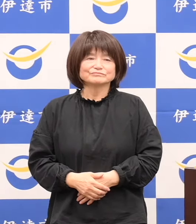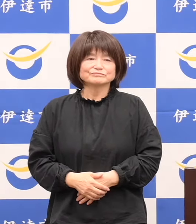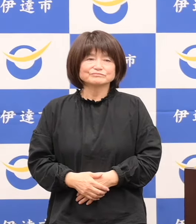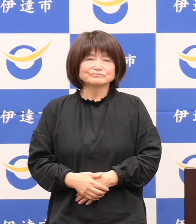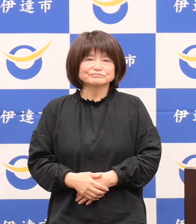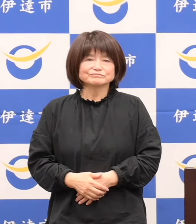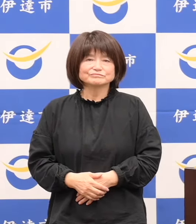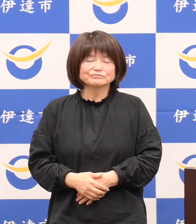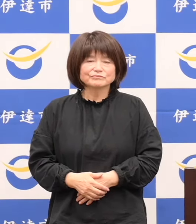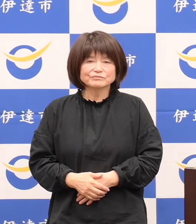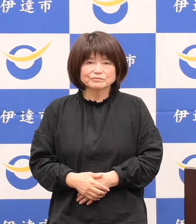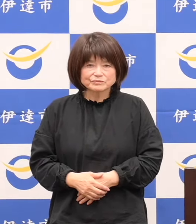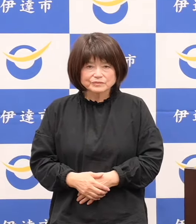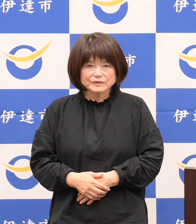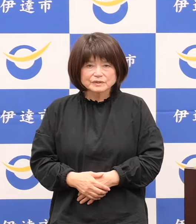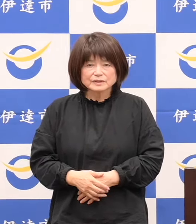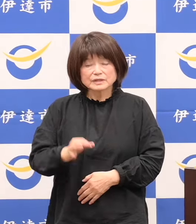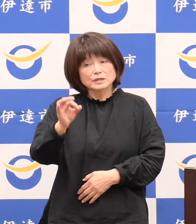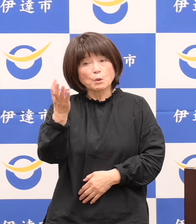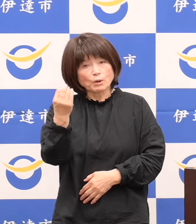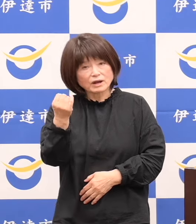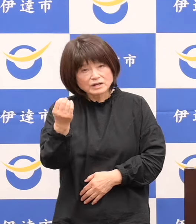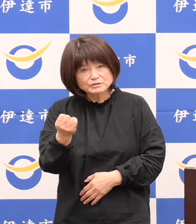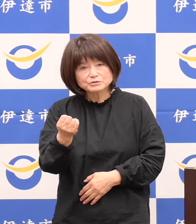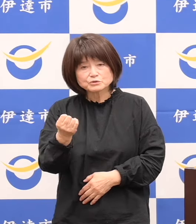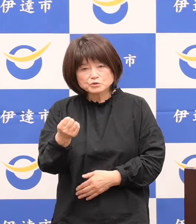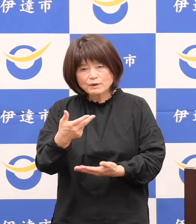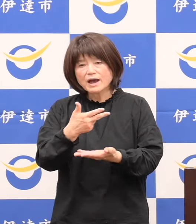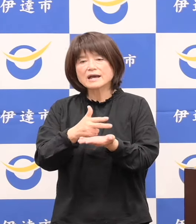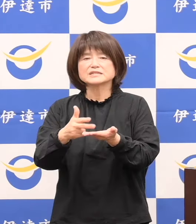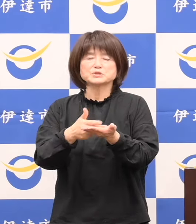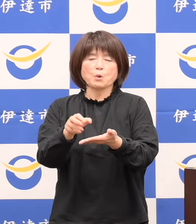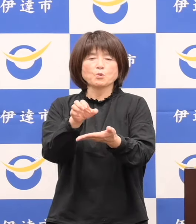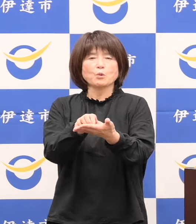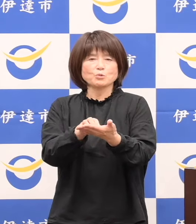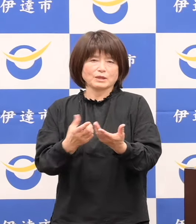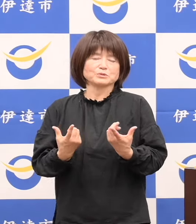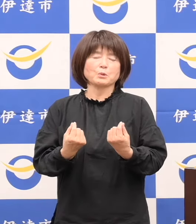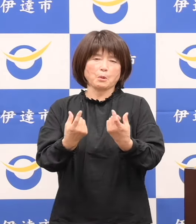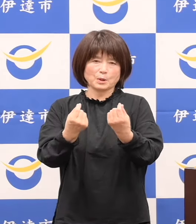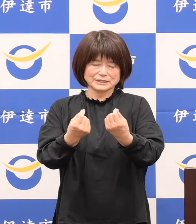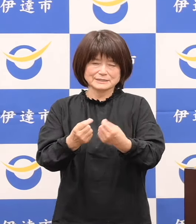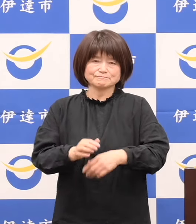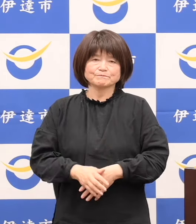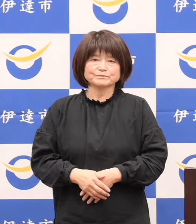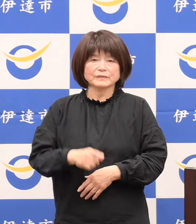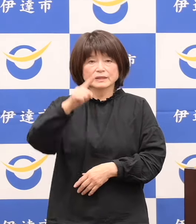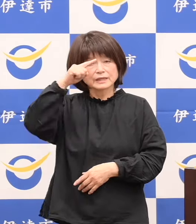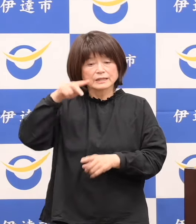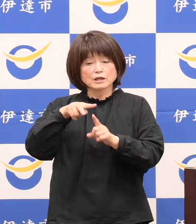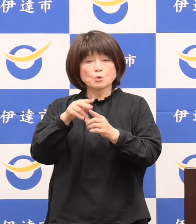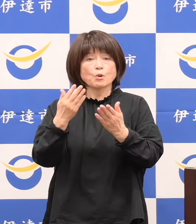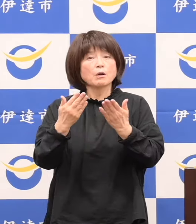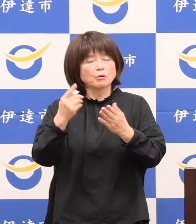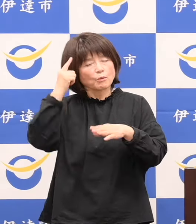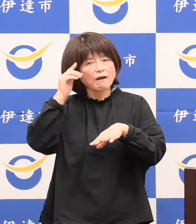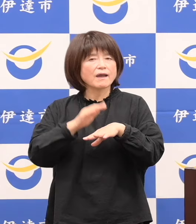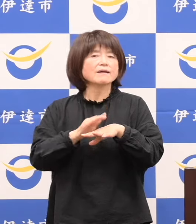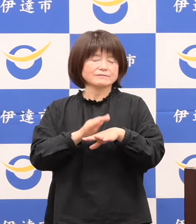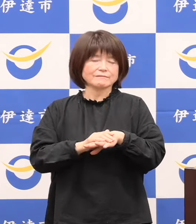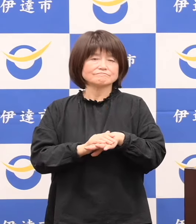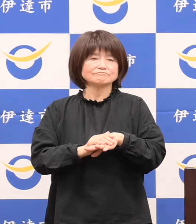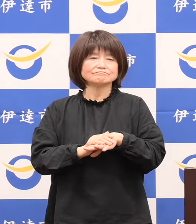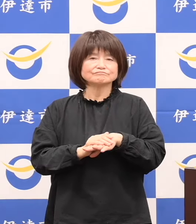総事業費面積については記載の通りでございます。この伊達小学校のコンセプトであります